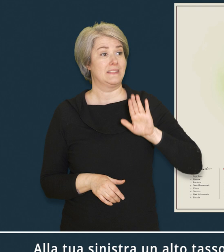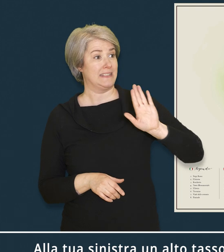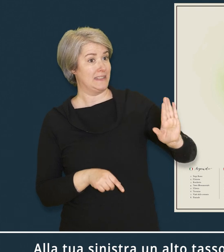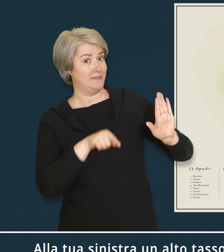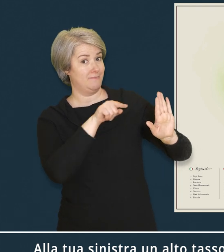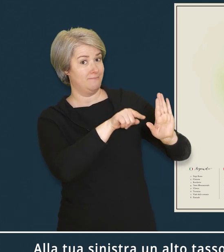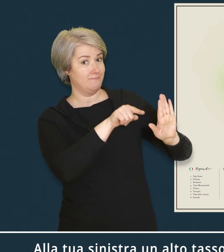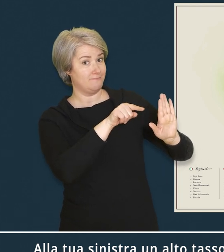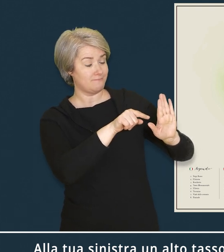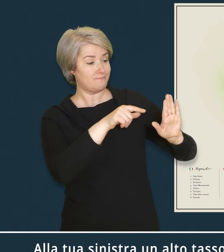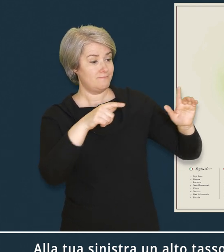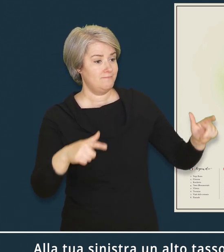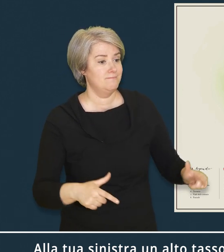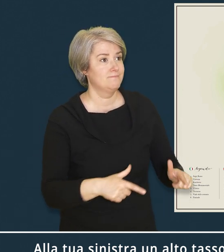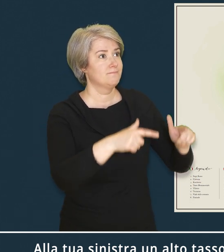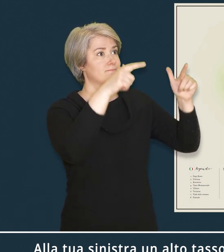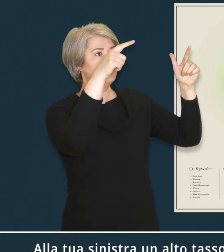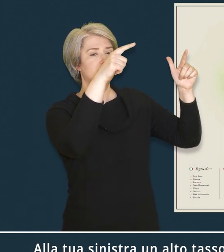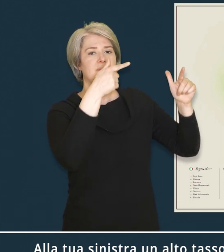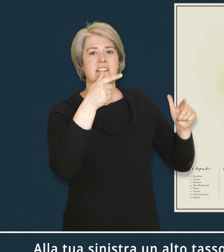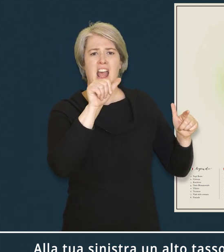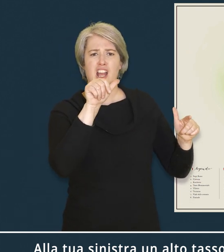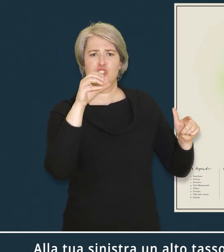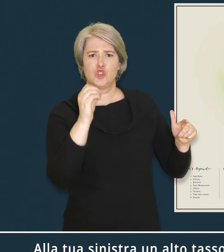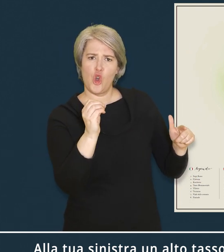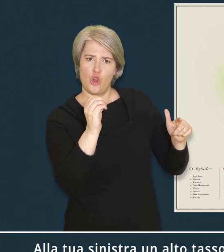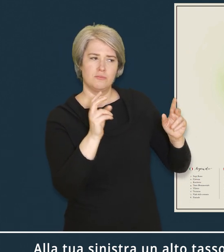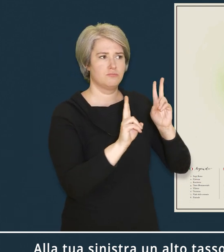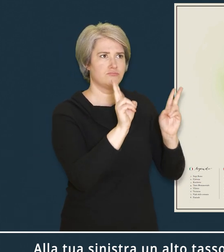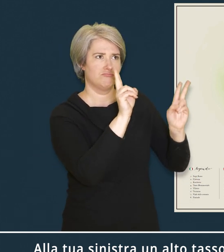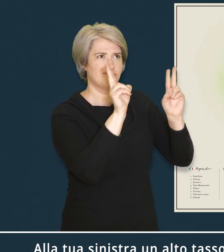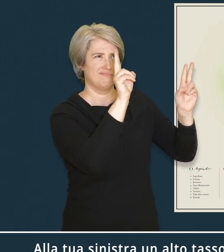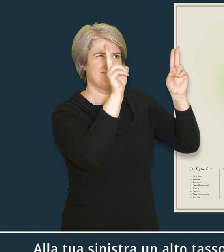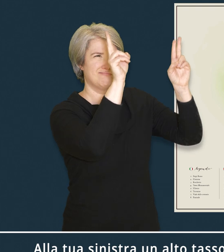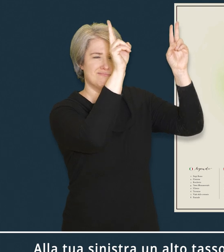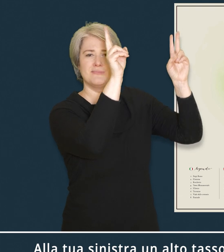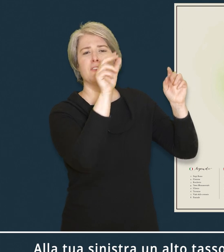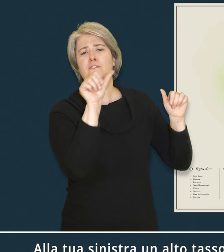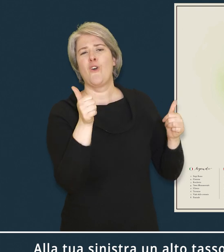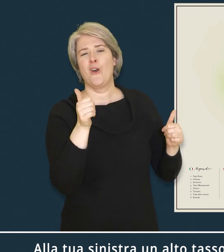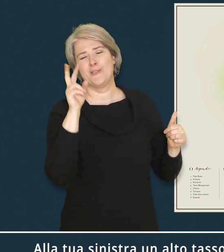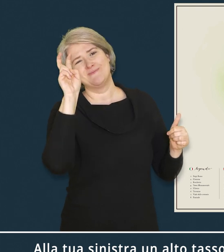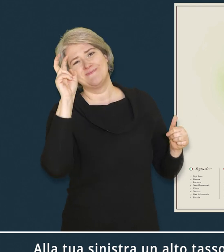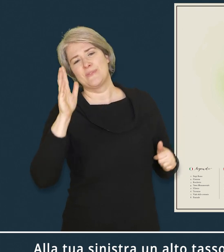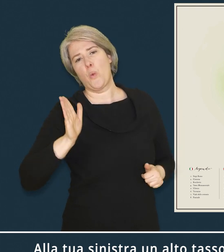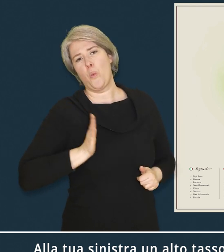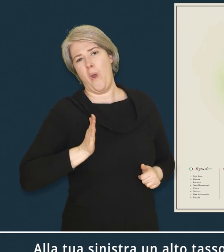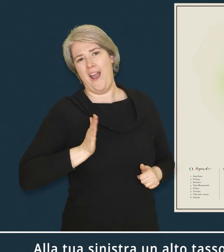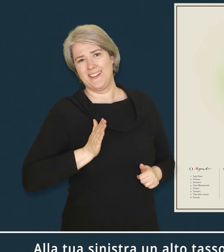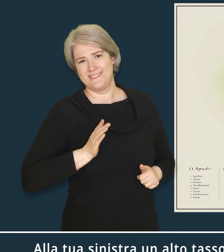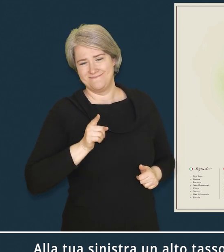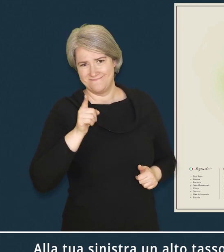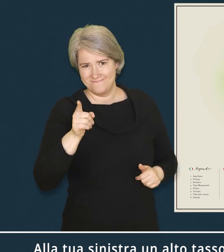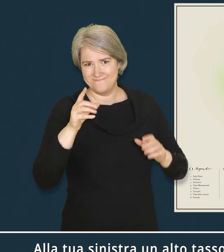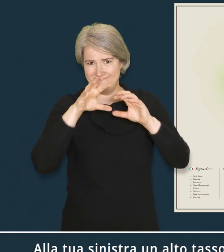Alla tua sinistra un alto tasso scolpito, secondo l'Ars Topiaria, che fa da guardia